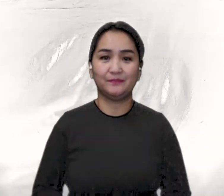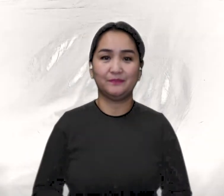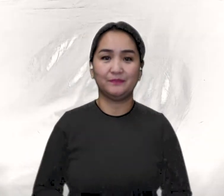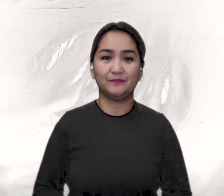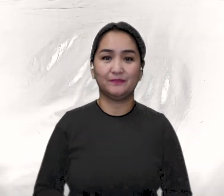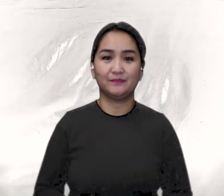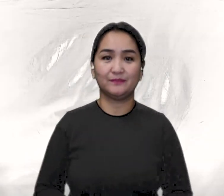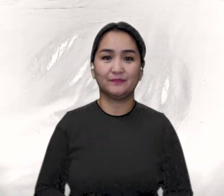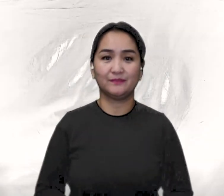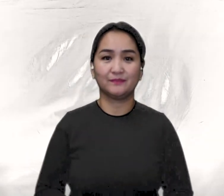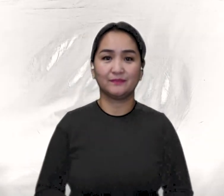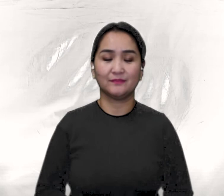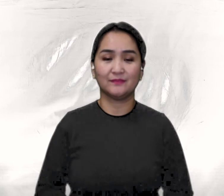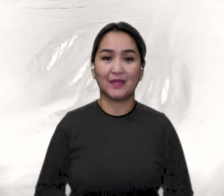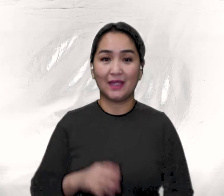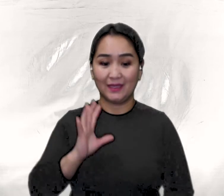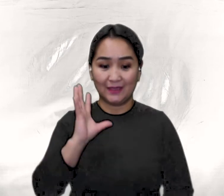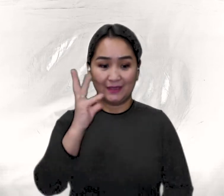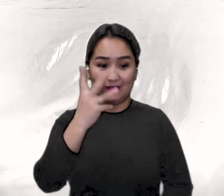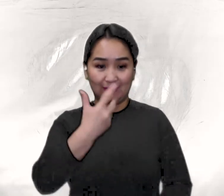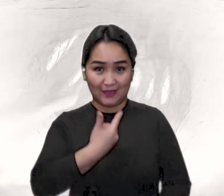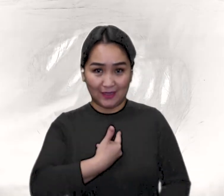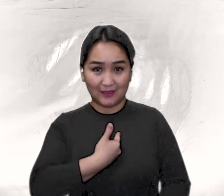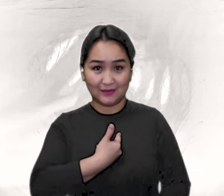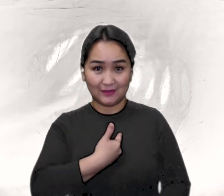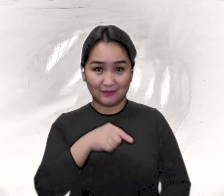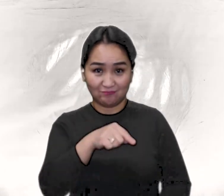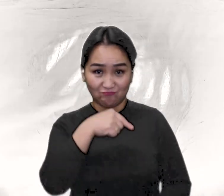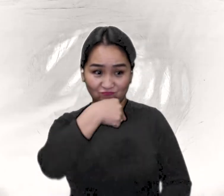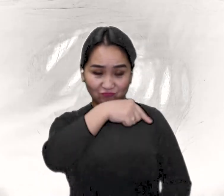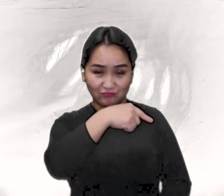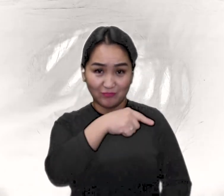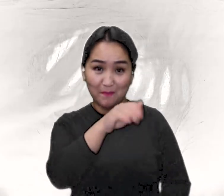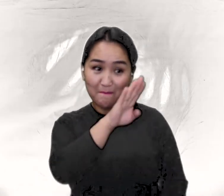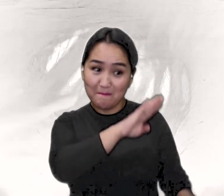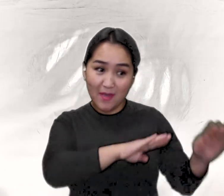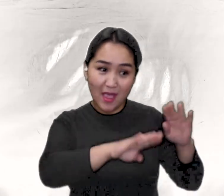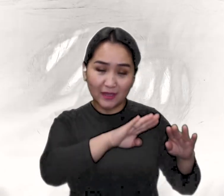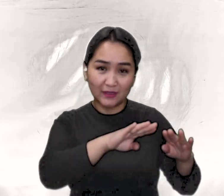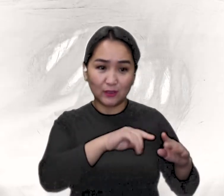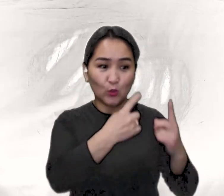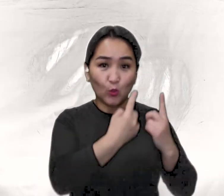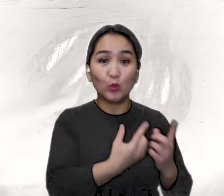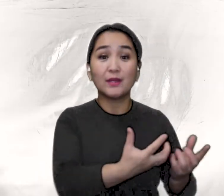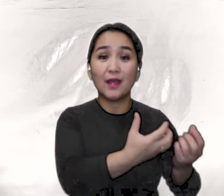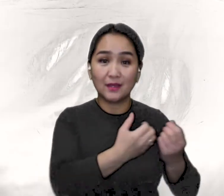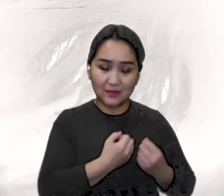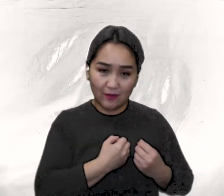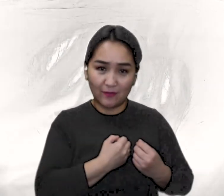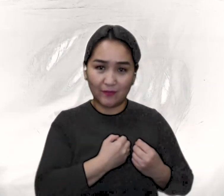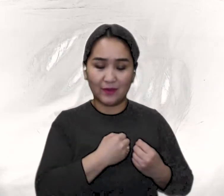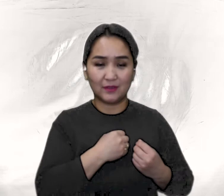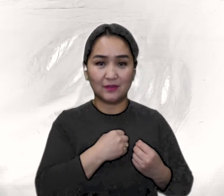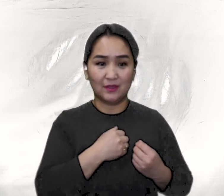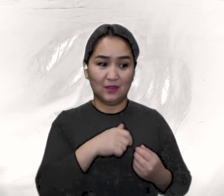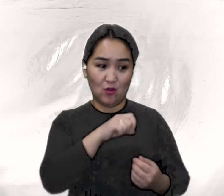Тэр транс байдлын айгүй ингээд хүлээж сайн аваараа тэр чинь мэдээж ингээд транс гэдэг мэдээд хүүсийн